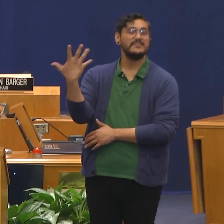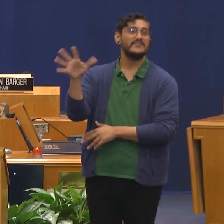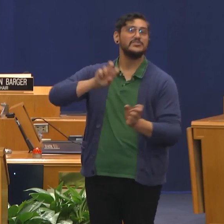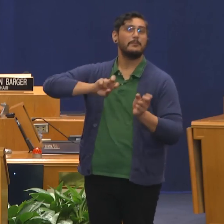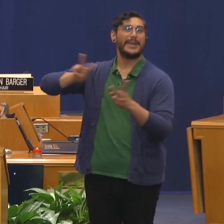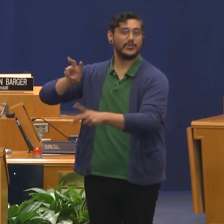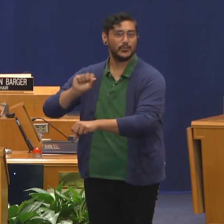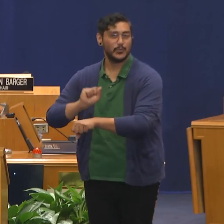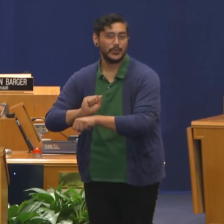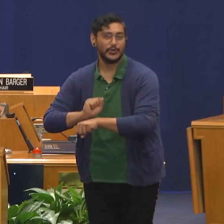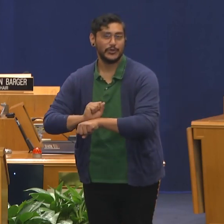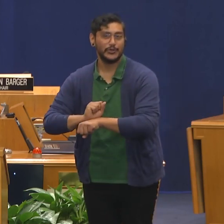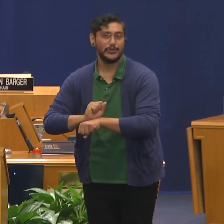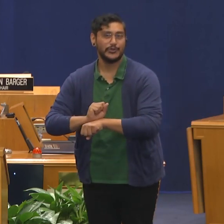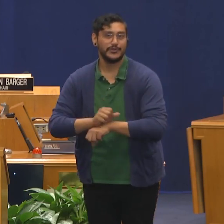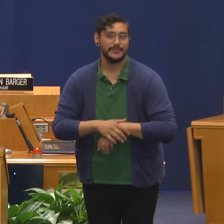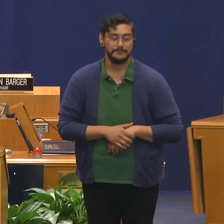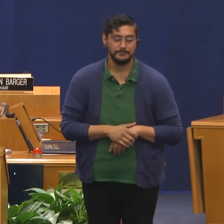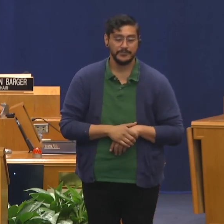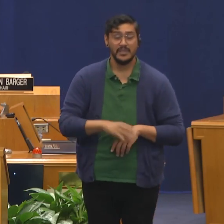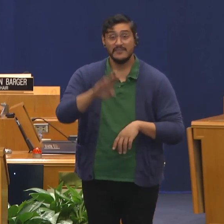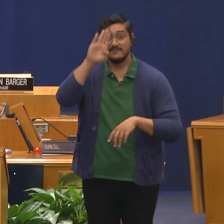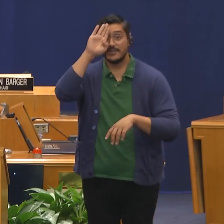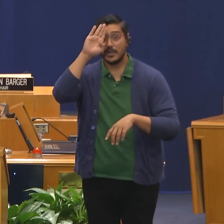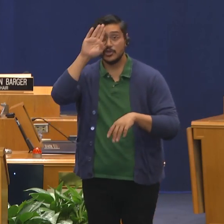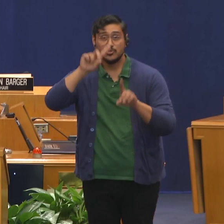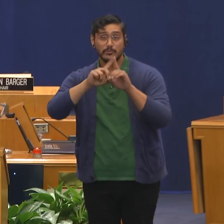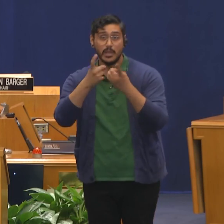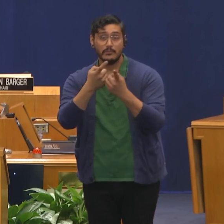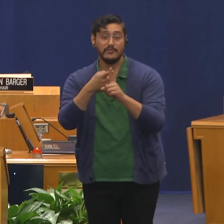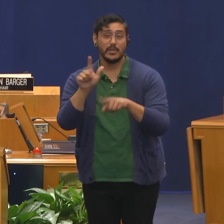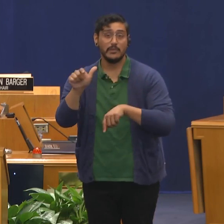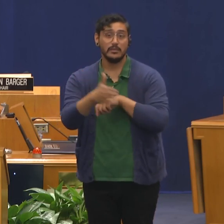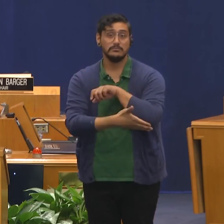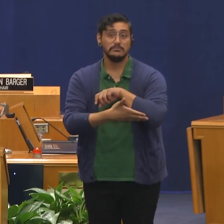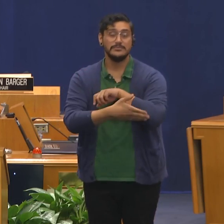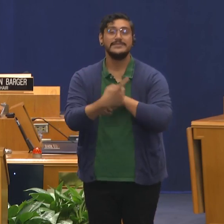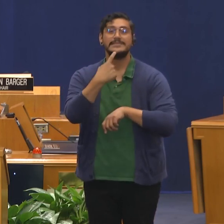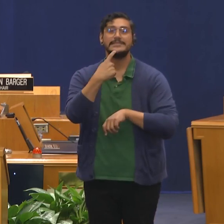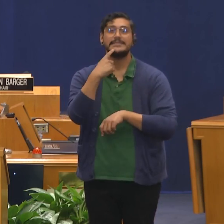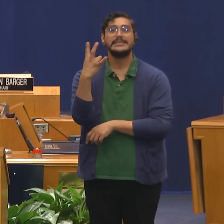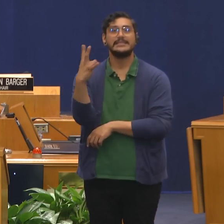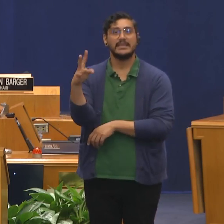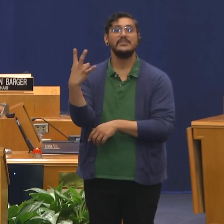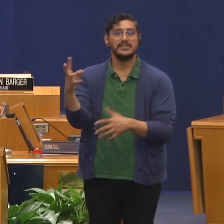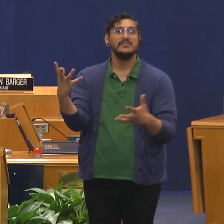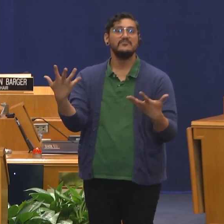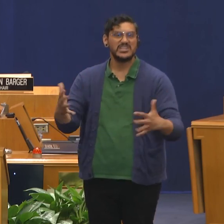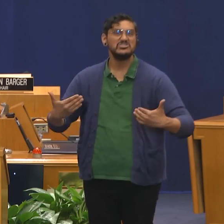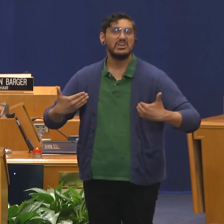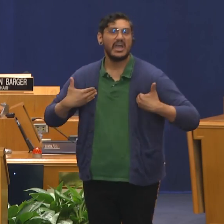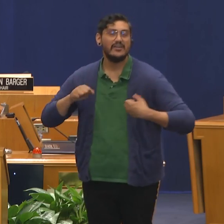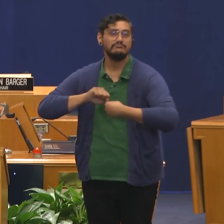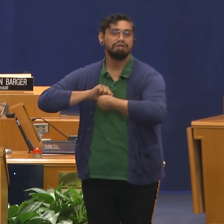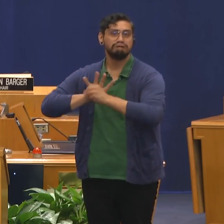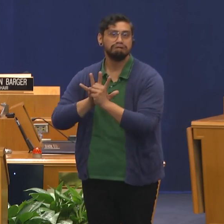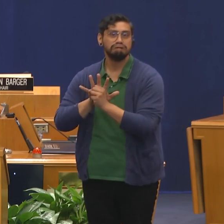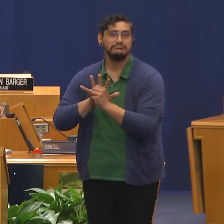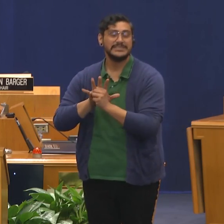trabajo. El Departamento de Bomberos del Condado de Los Ángeles informa 17 casos positivos entre el